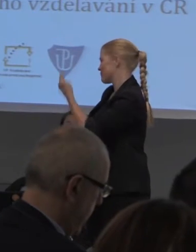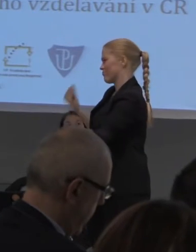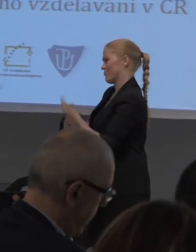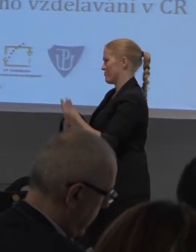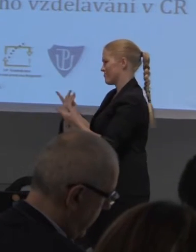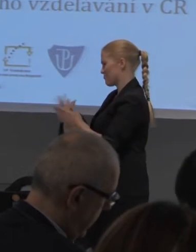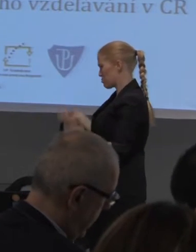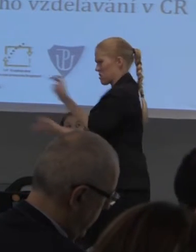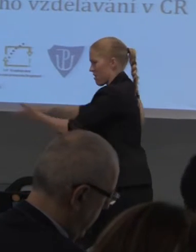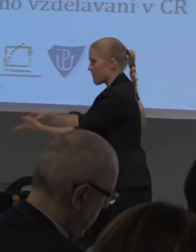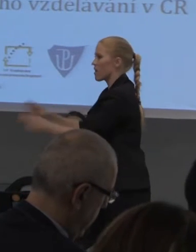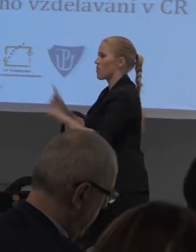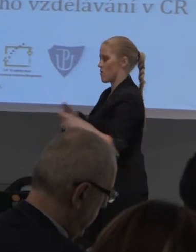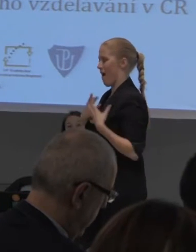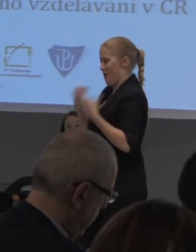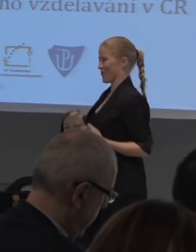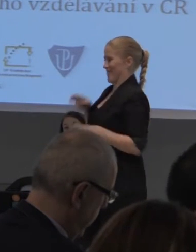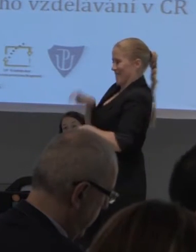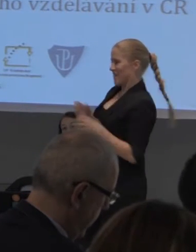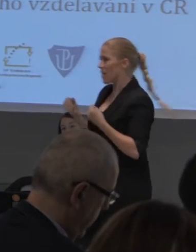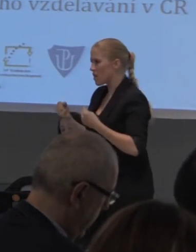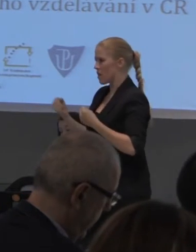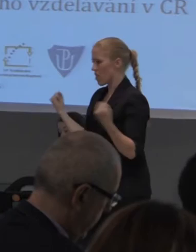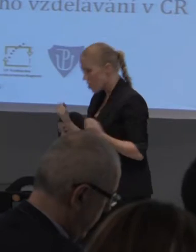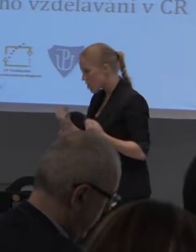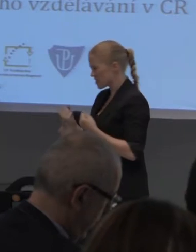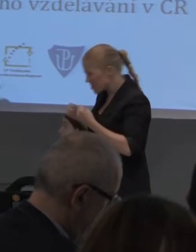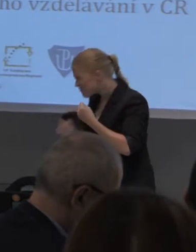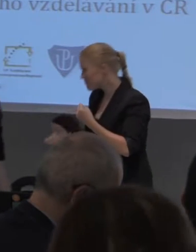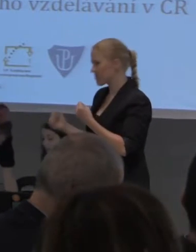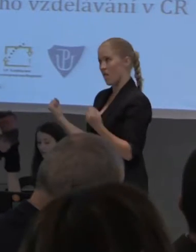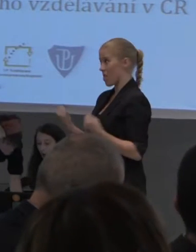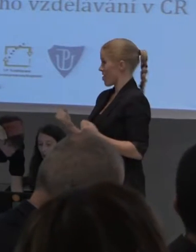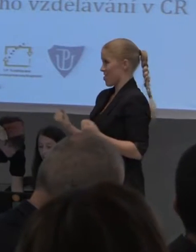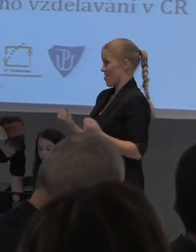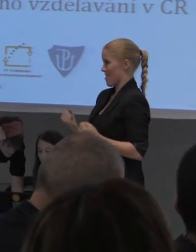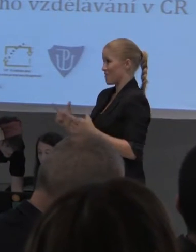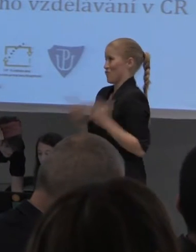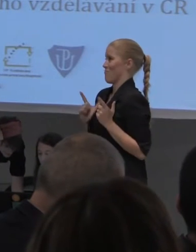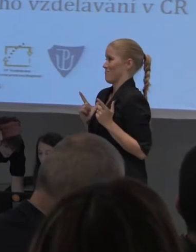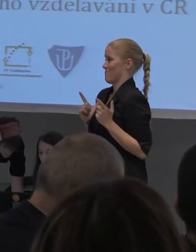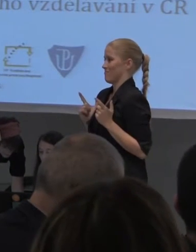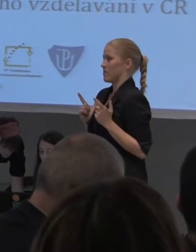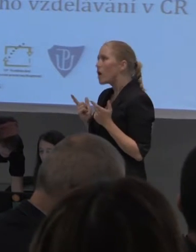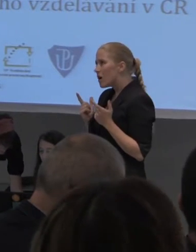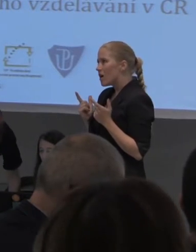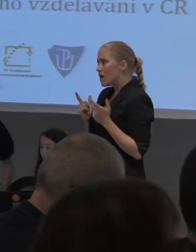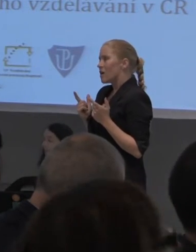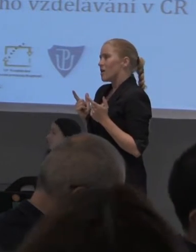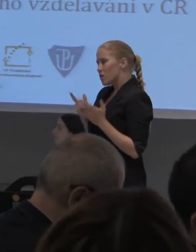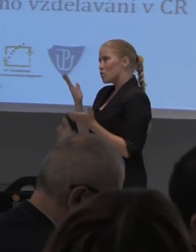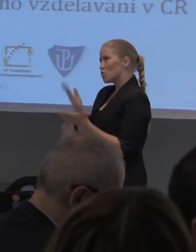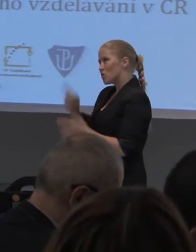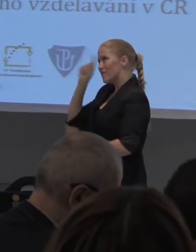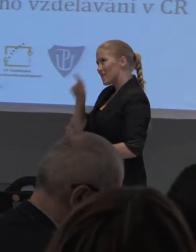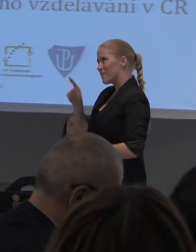představení. Sednu do auta a auto nejede. Protože už jsem pokročila, jsem taky po mnoha výcvicích, jak pracovat